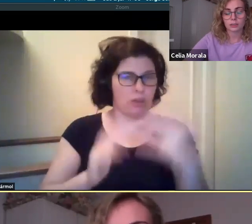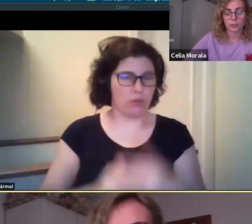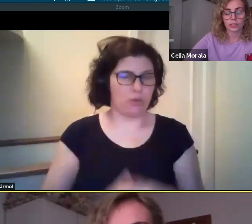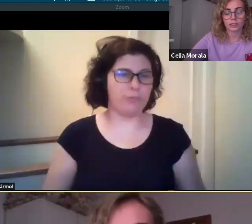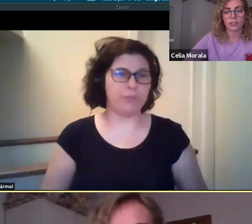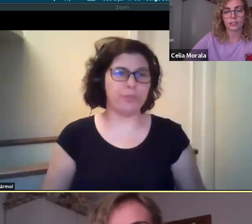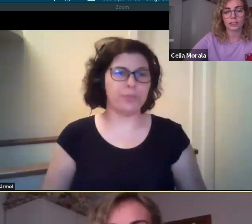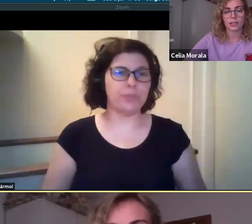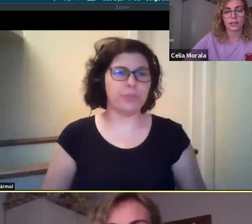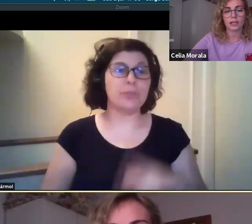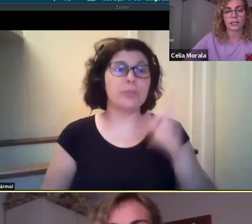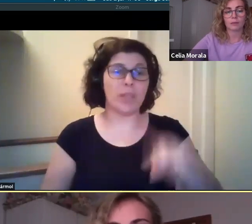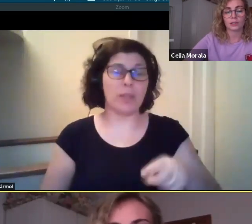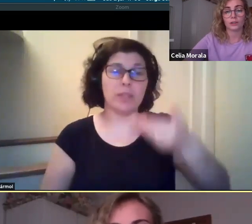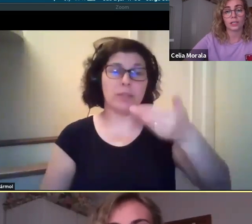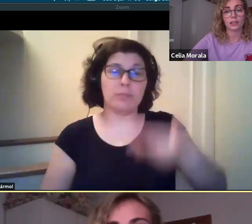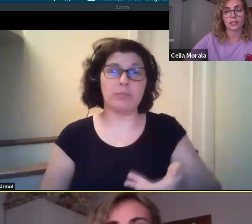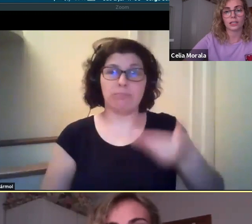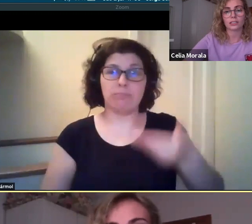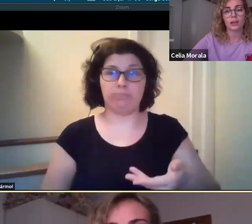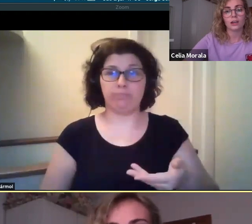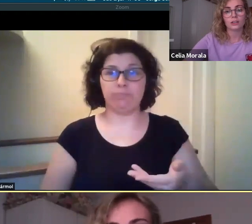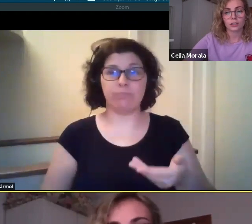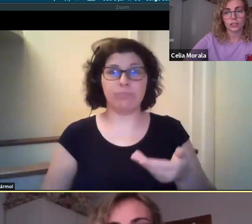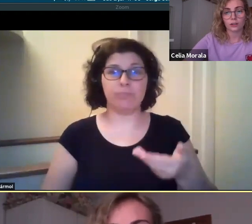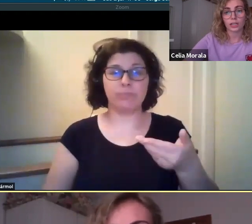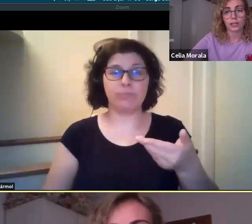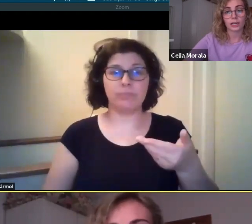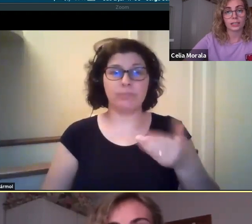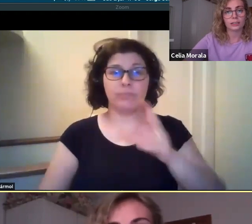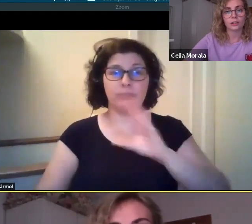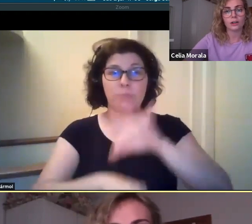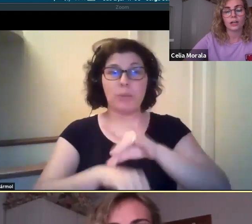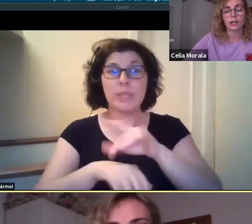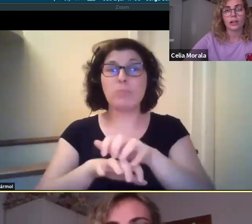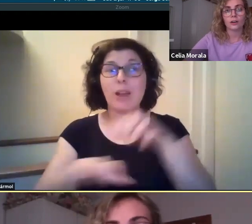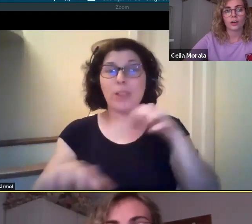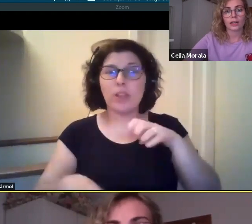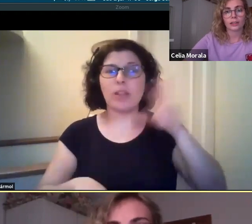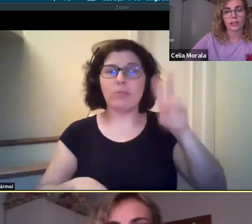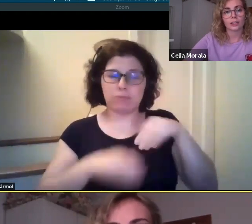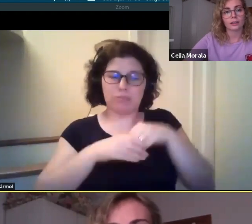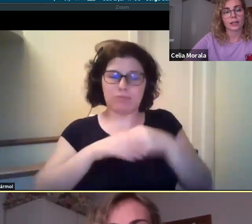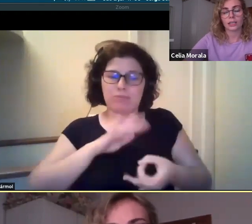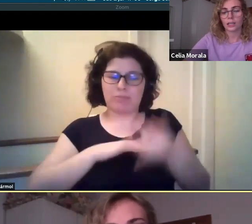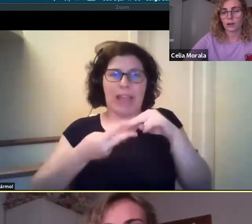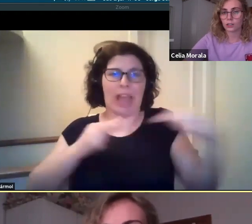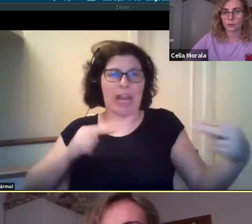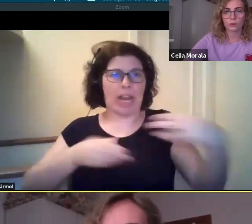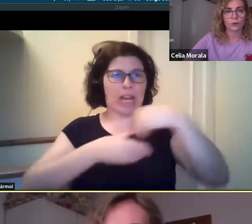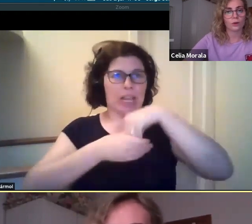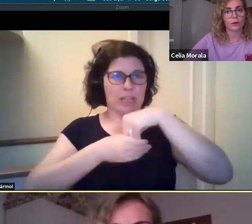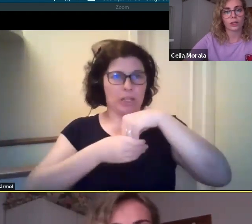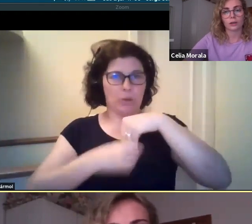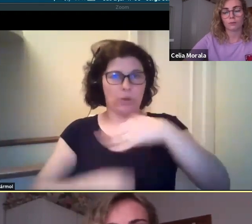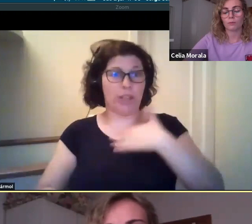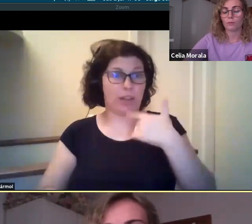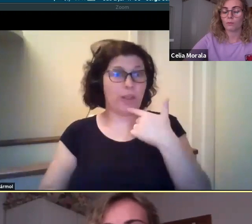es importante destacar que la mayoría de ellas son de origen genético, lo que hace que requiera un